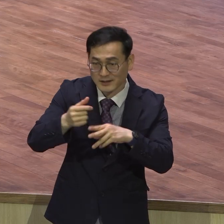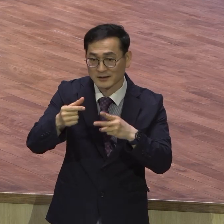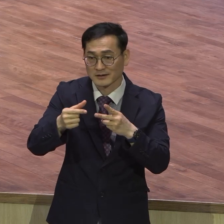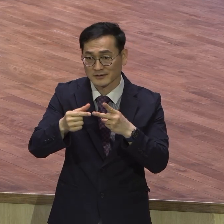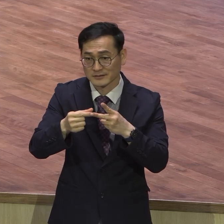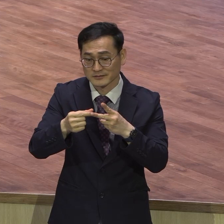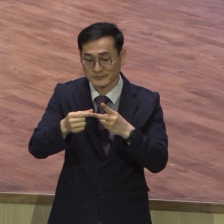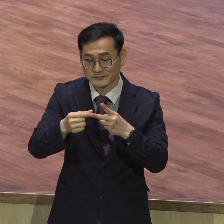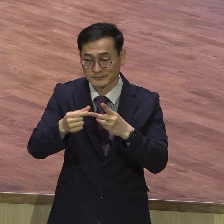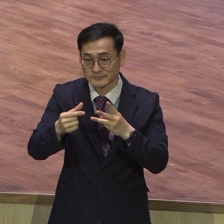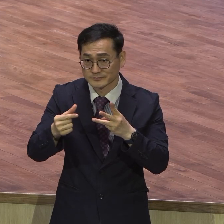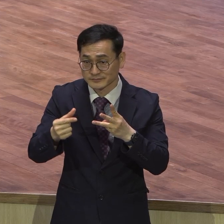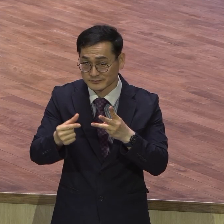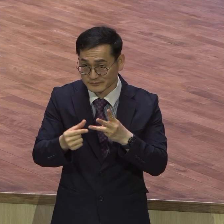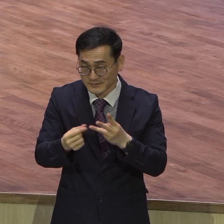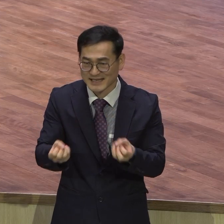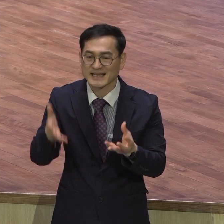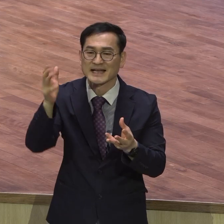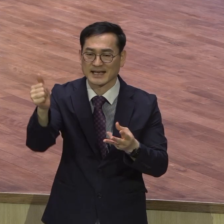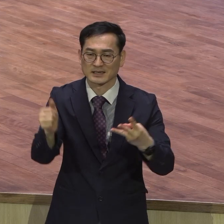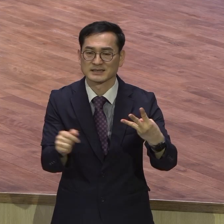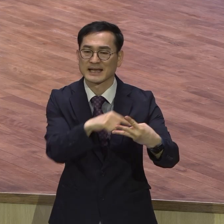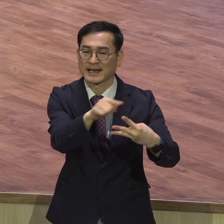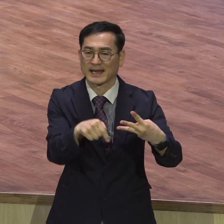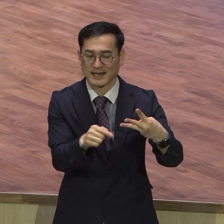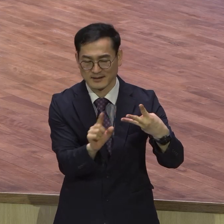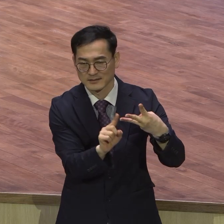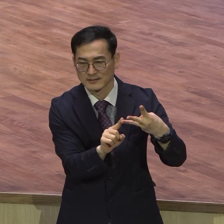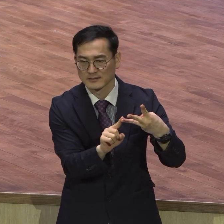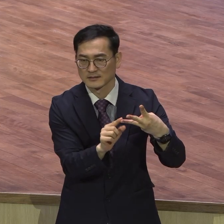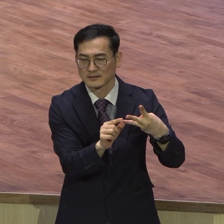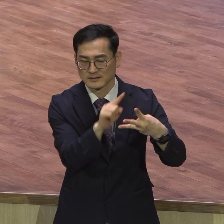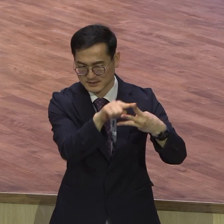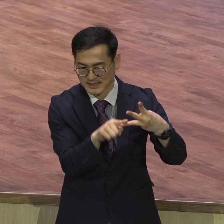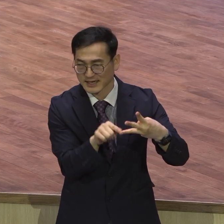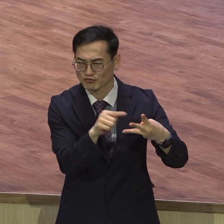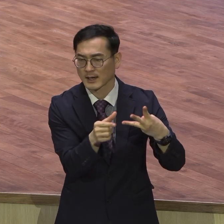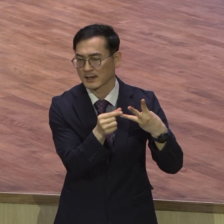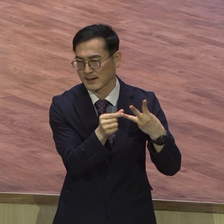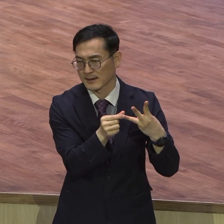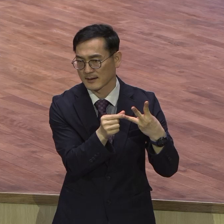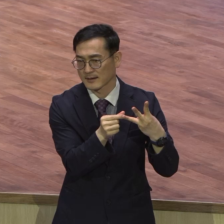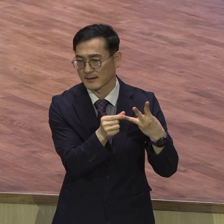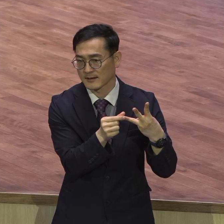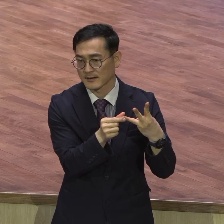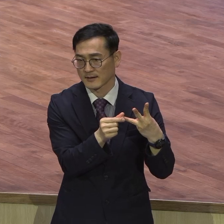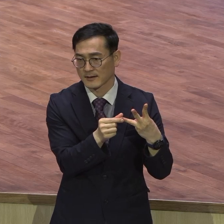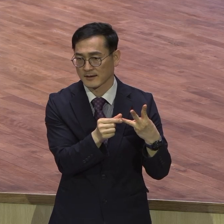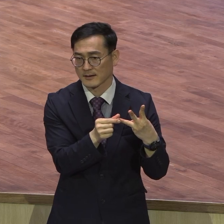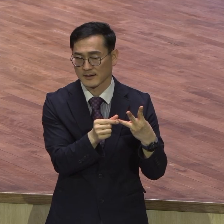가장 중요한 직분이 선지자 제사장 왕 이 세 직분을